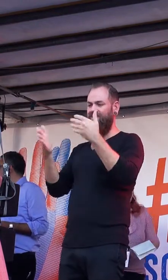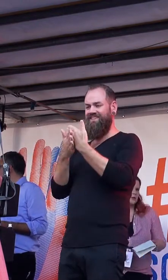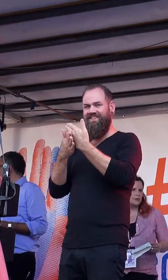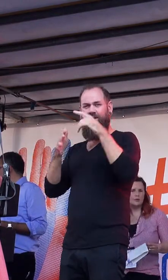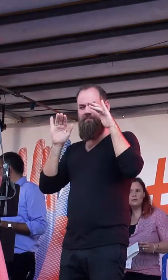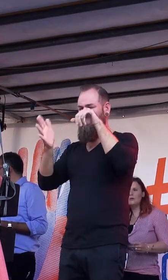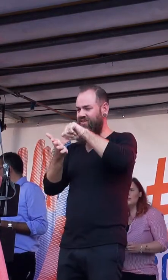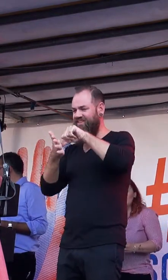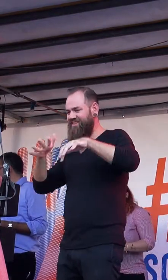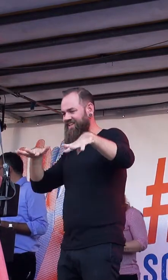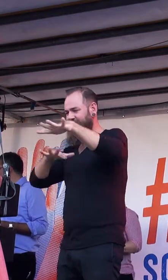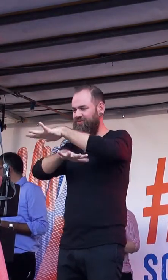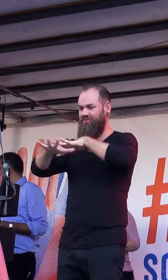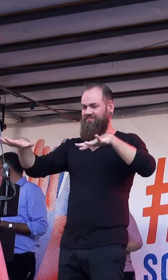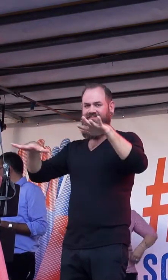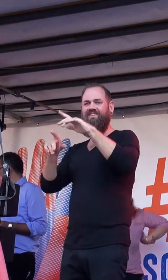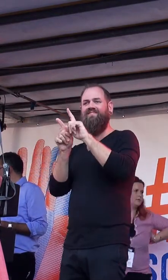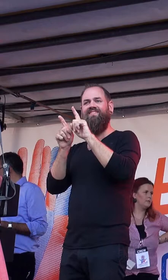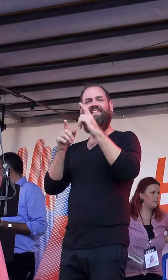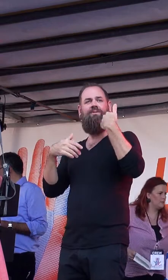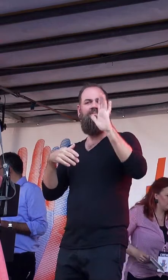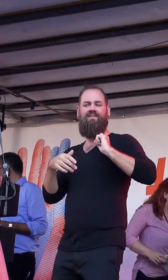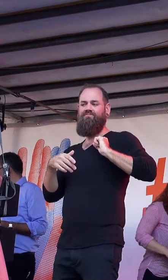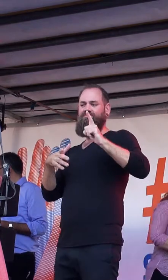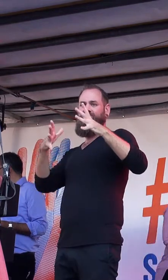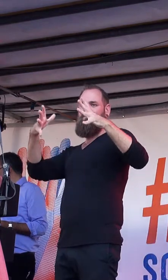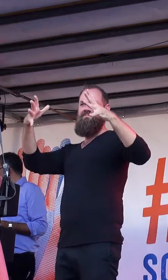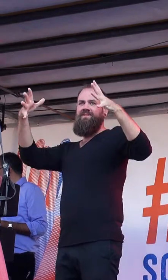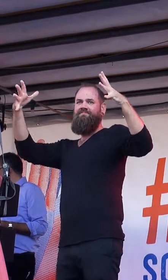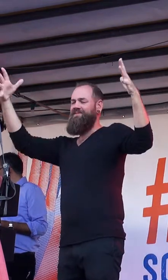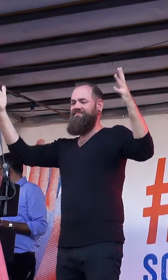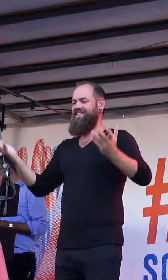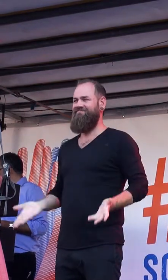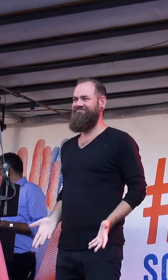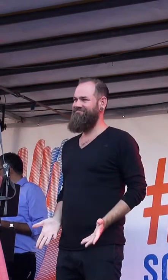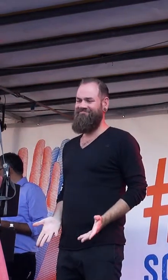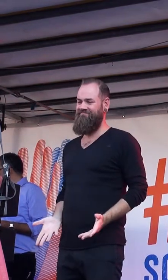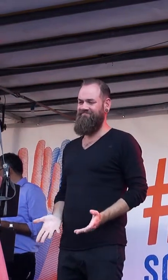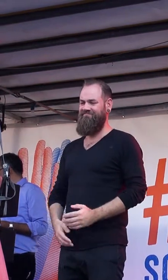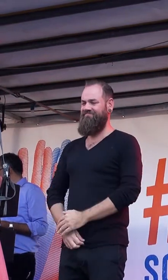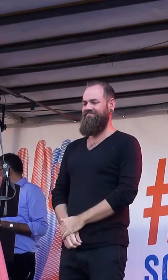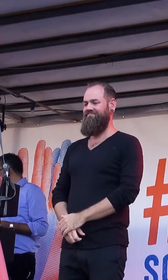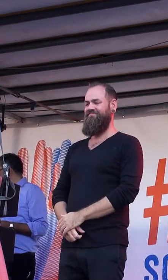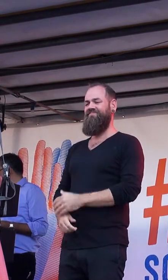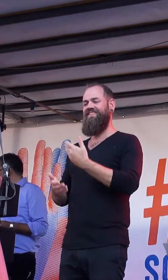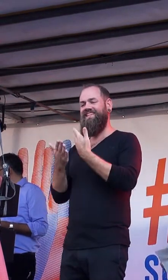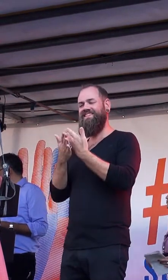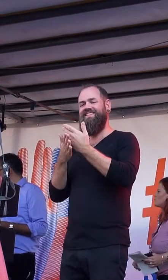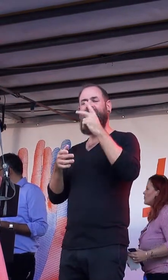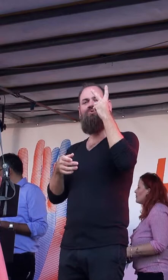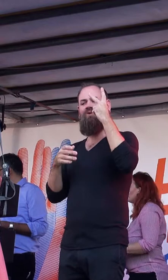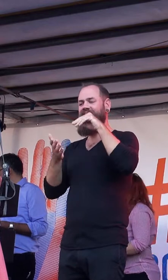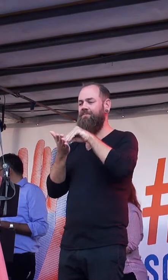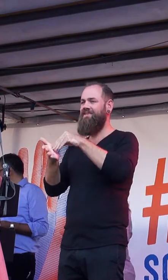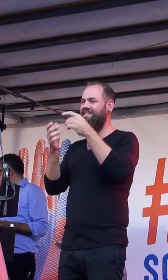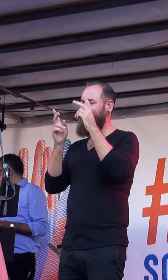Dafür braucht es neben viel Wohnungsneubau auch ein soziales Mietrecht, das endlich wieder seinem eigentlichen Gesetzeszweck